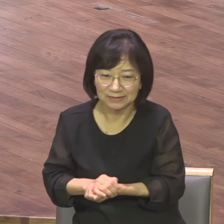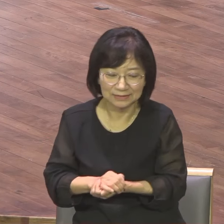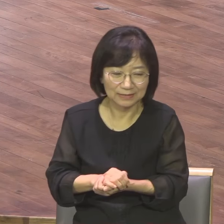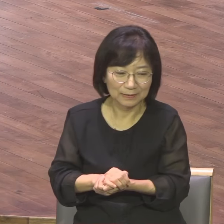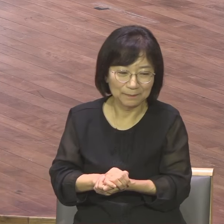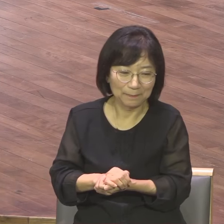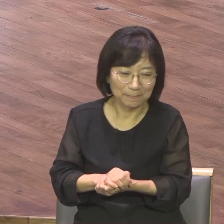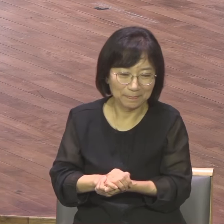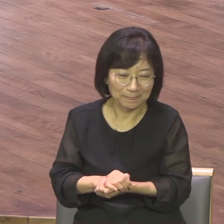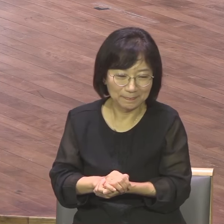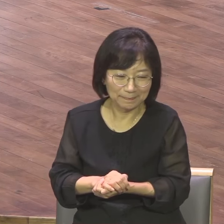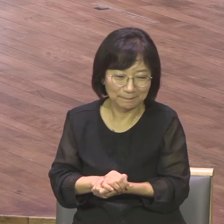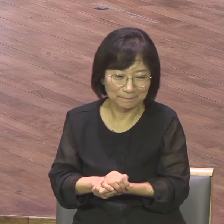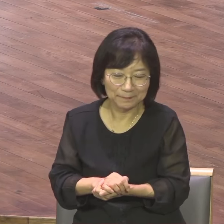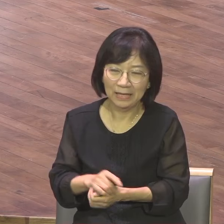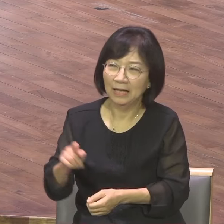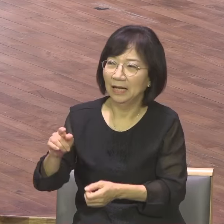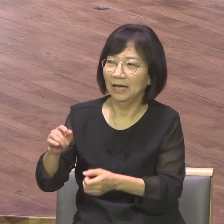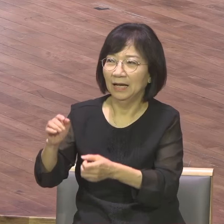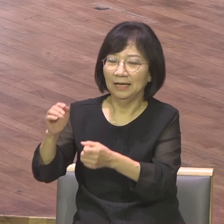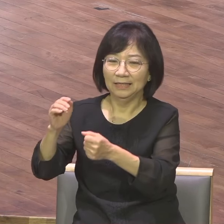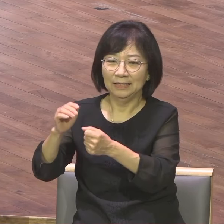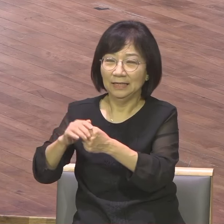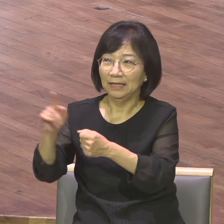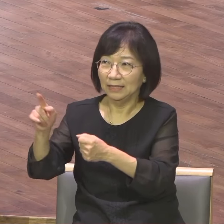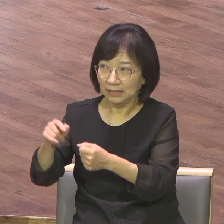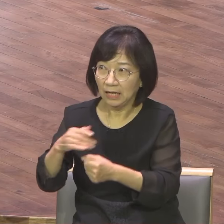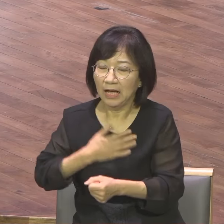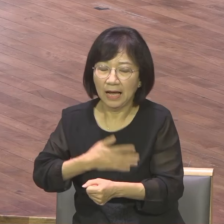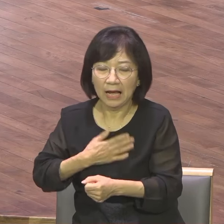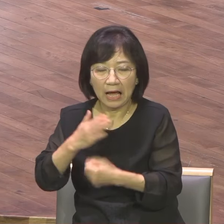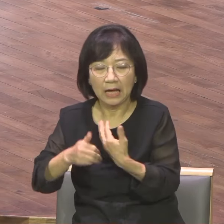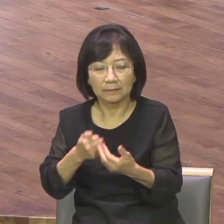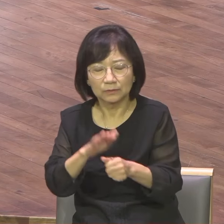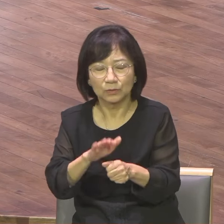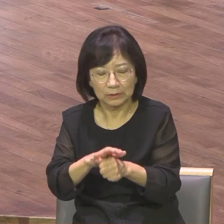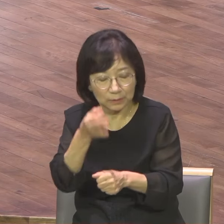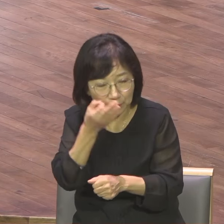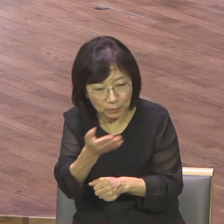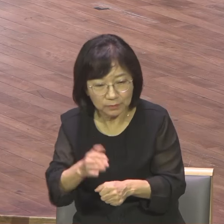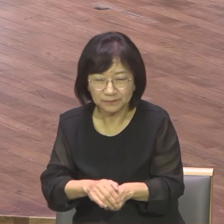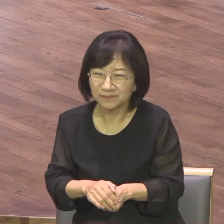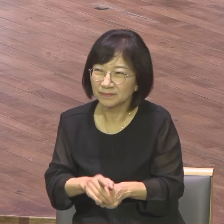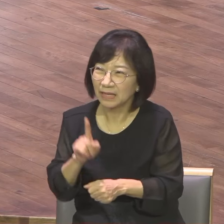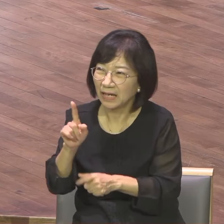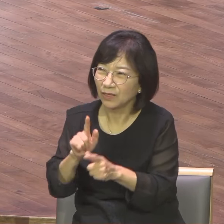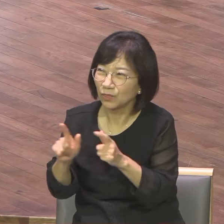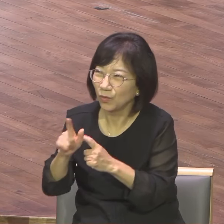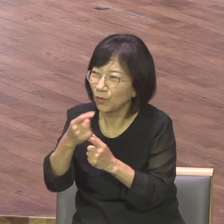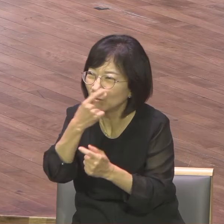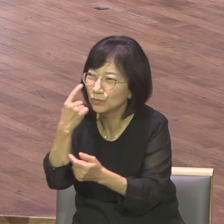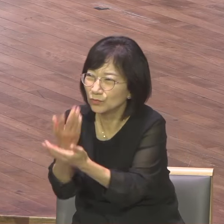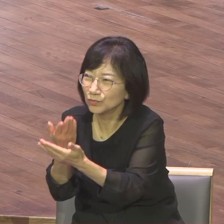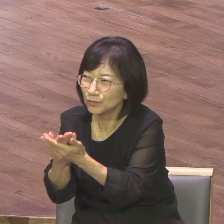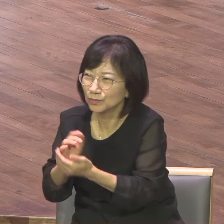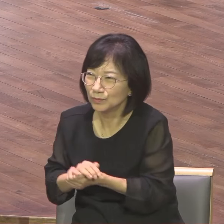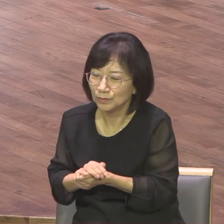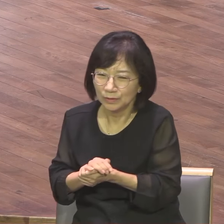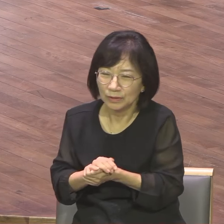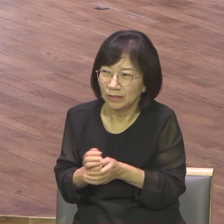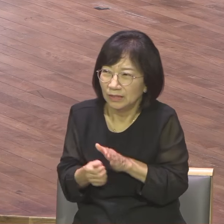정도 테스트나 하나님의 인내를 테스트하는 것처럼 계속 정거정거 이런 거 계속 정거정거